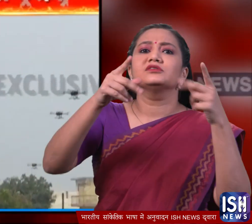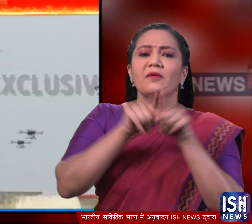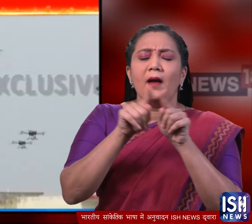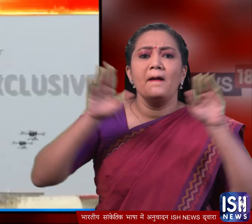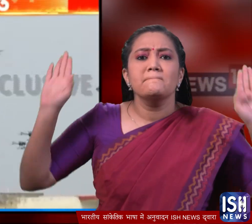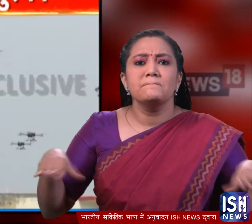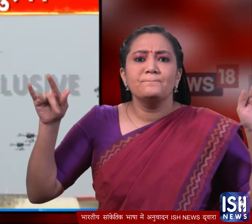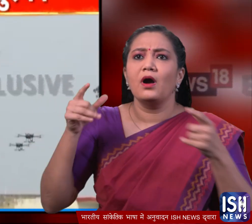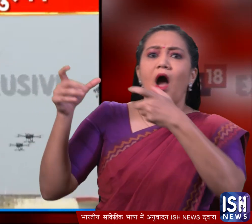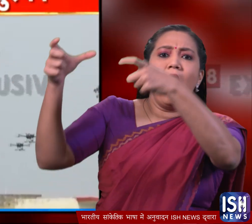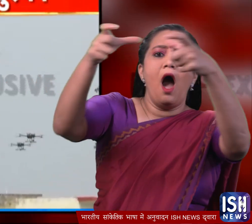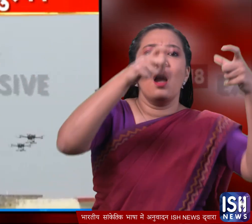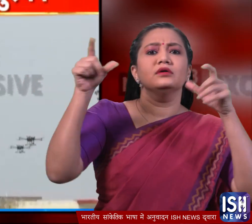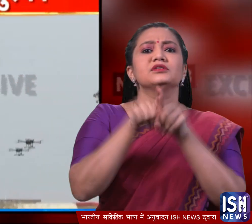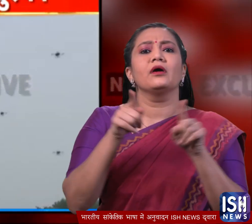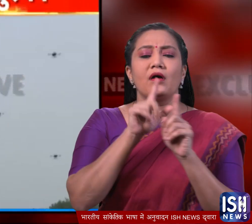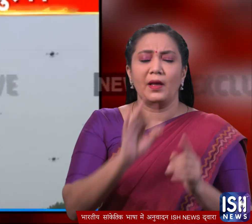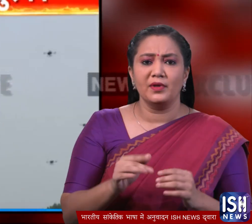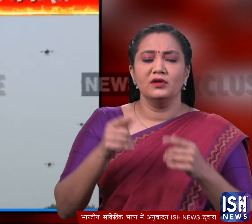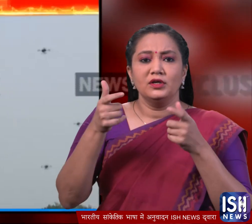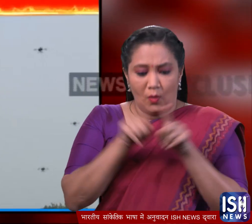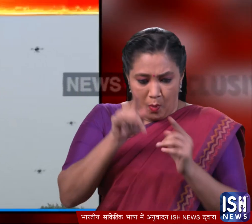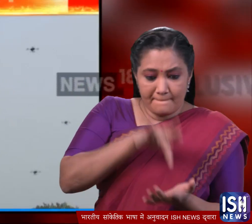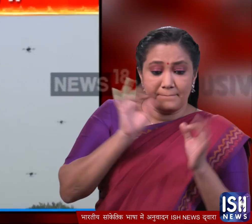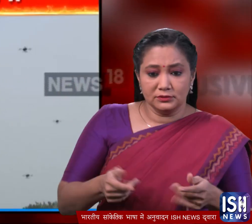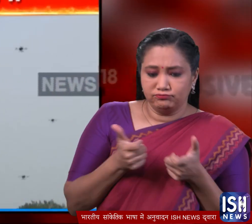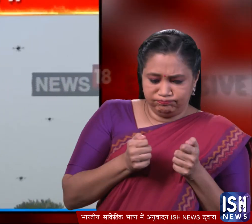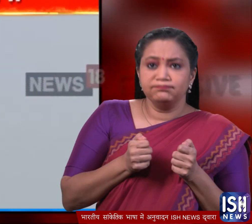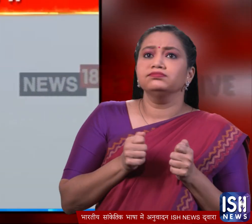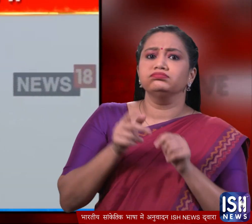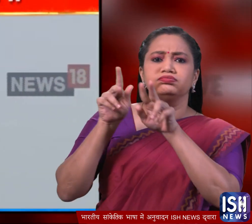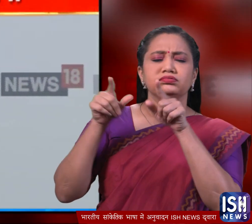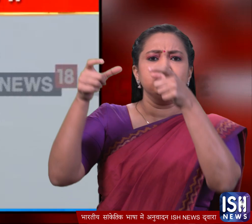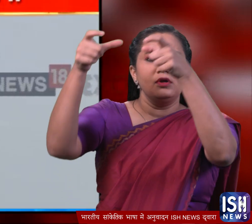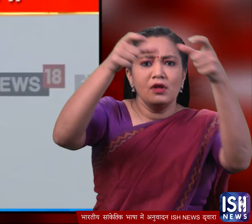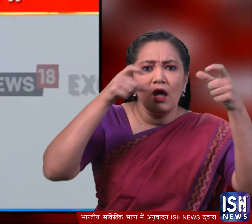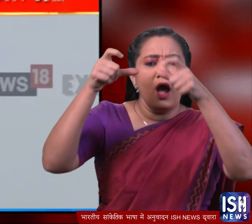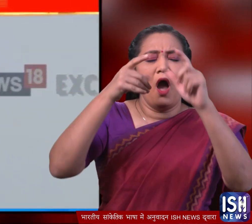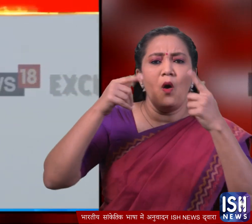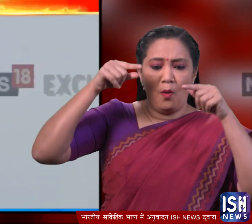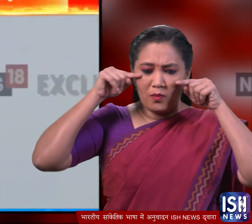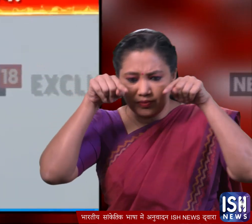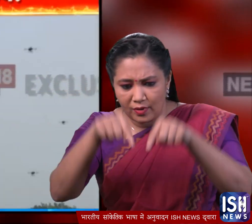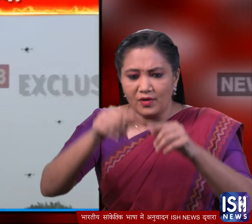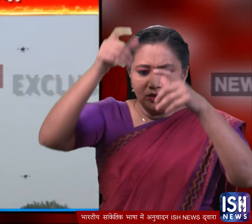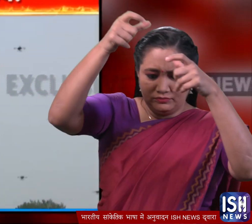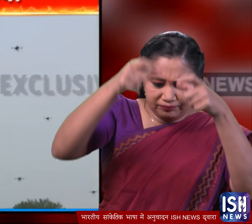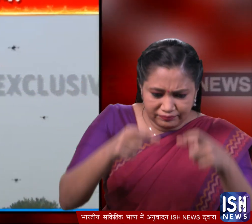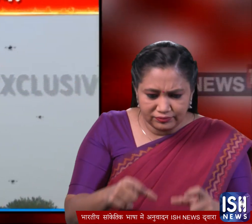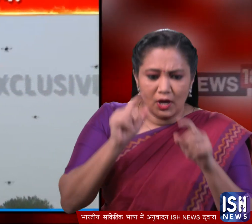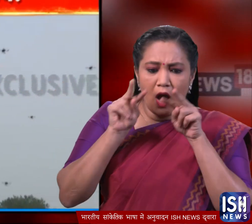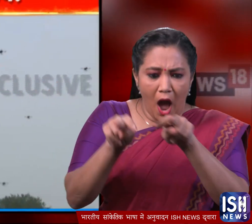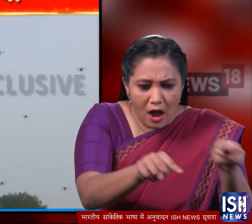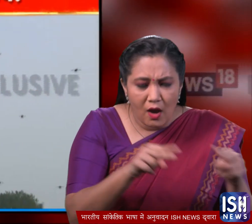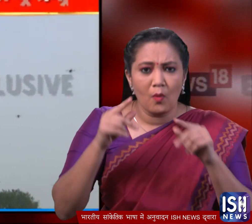देखकर ऐसा लगा मानो कई पक्षी एक साथ झुंड में उड़ रहे हों। इन सभी ड्रोन को एक जगह से कंट्रोल किया गया और दिखाया गया कि कैसे वो ऊपर से या फिर नीचे